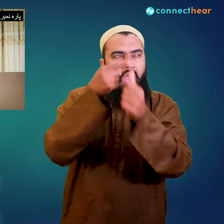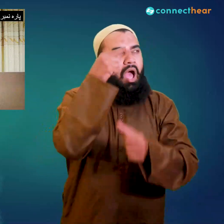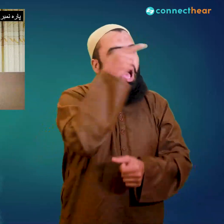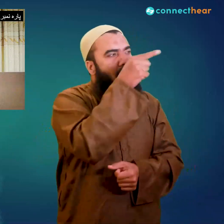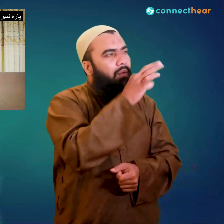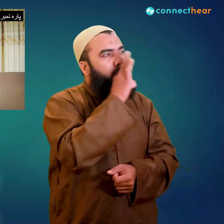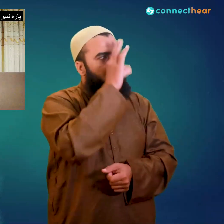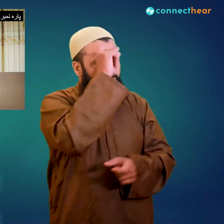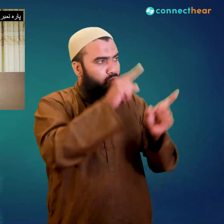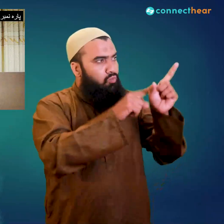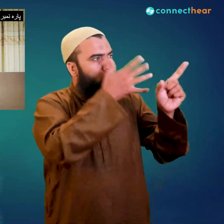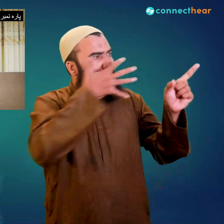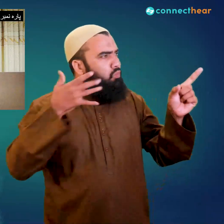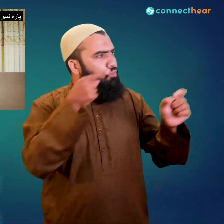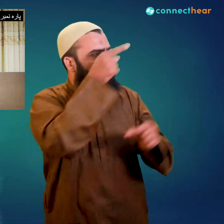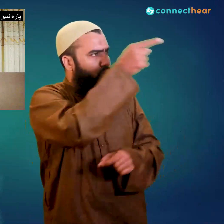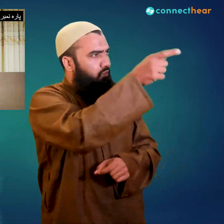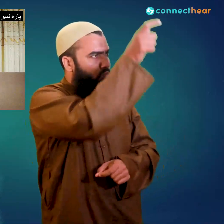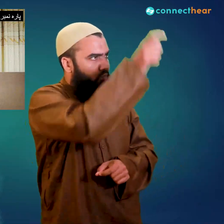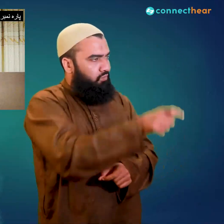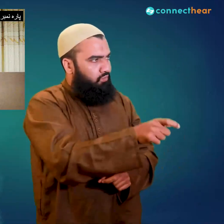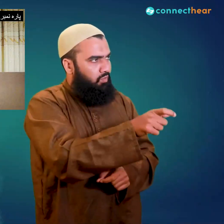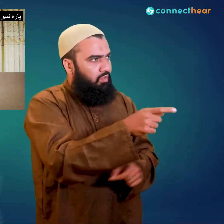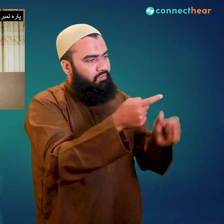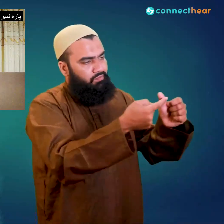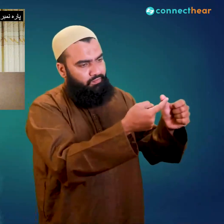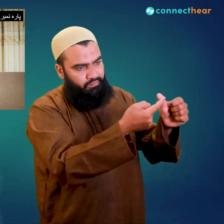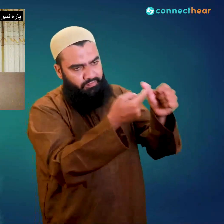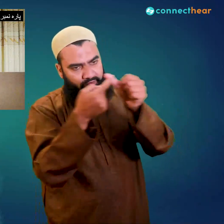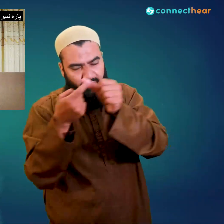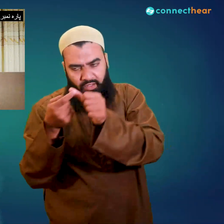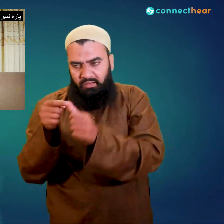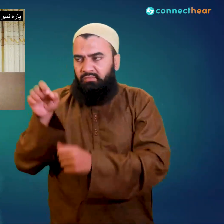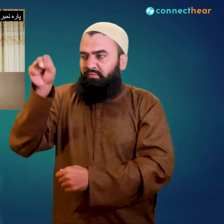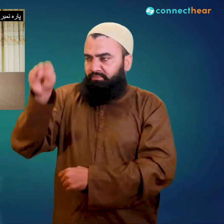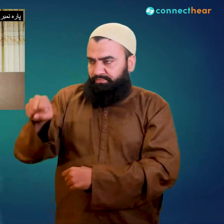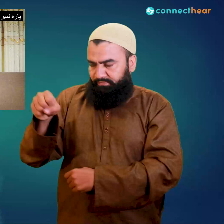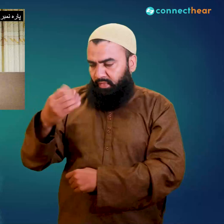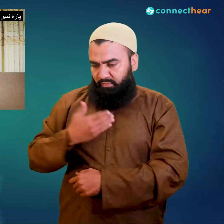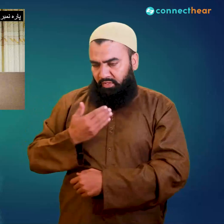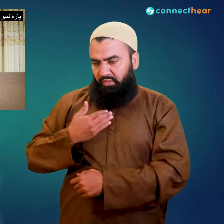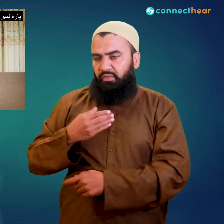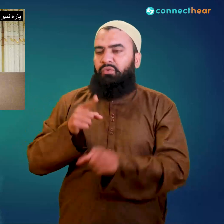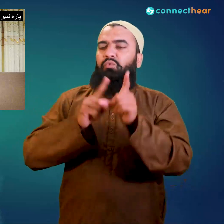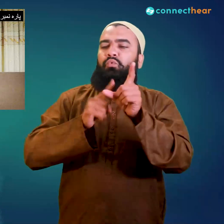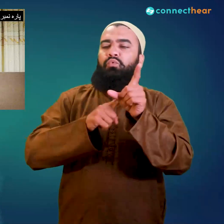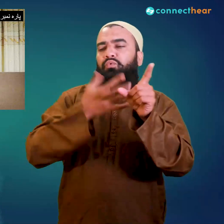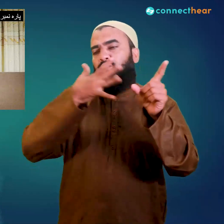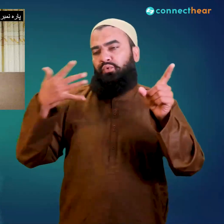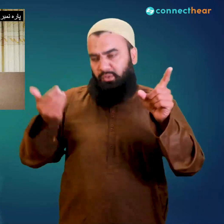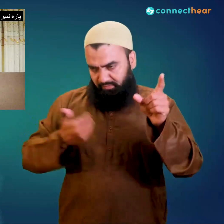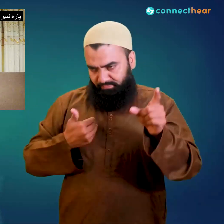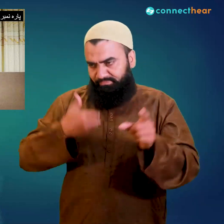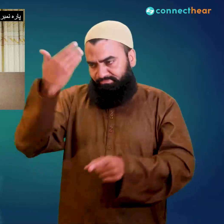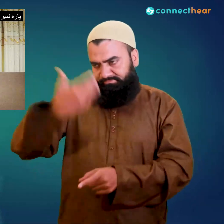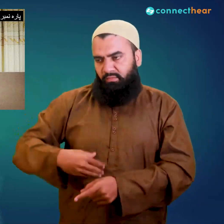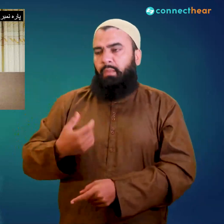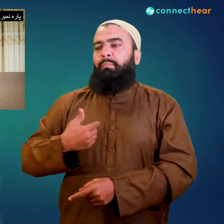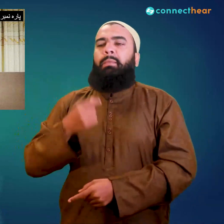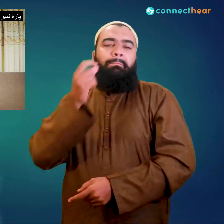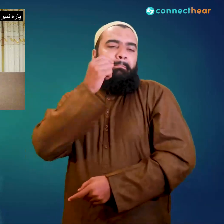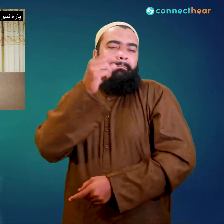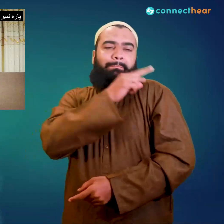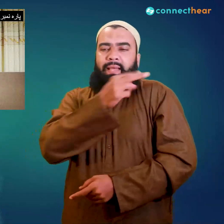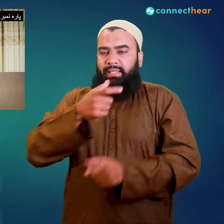ہیں؟ جواب میں فرمایا قال انا یوسف، ہاں میں یوسف ہوں، وہذا اخی، اور یہ